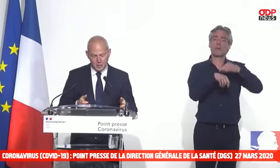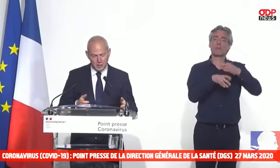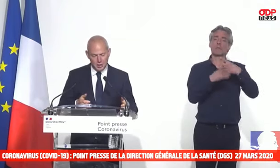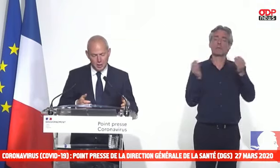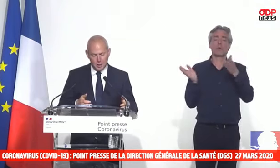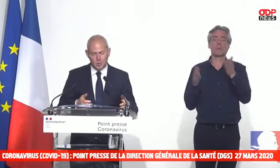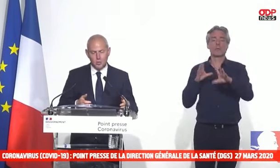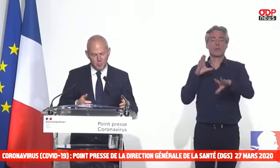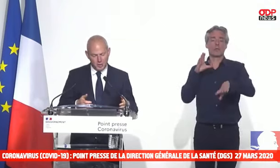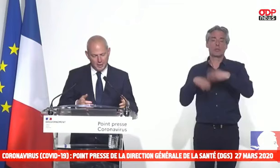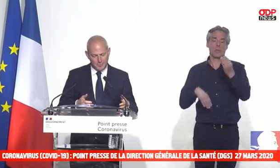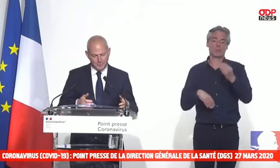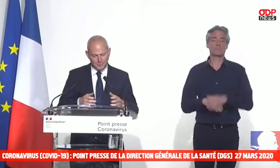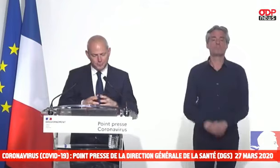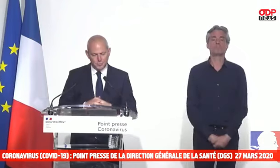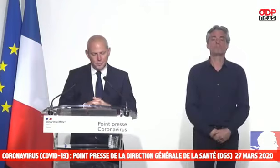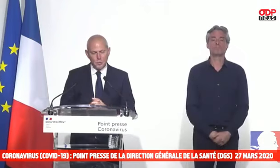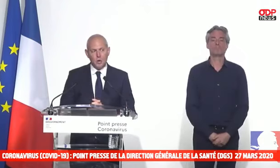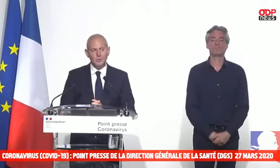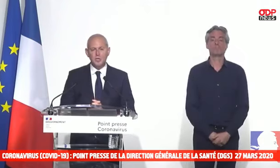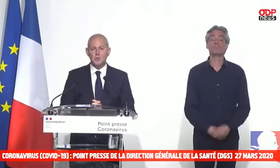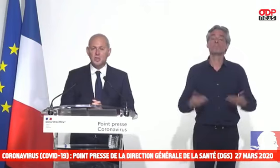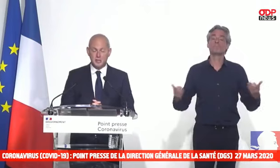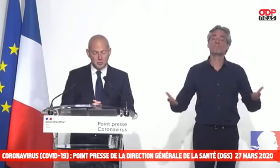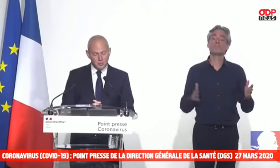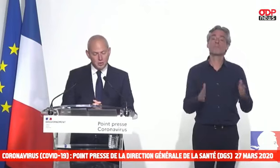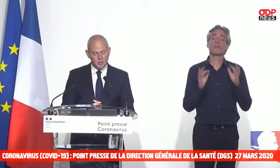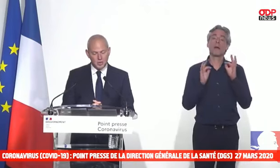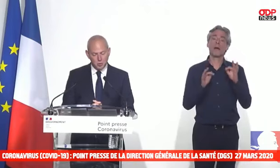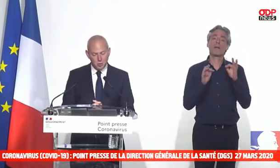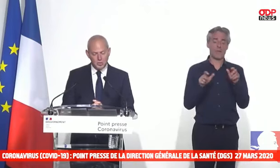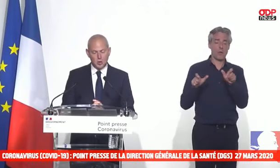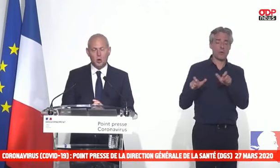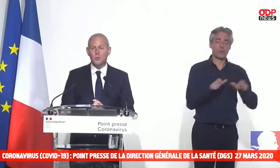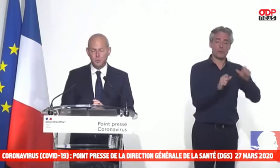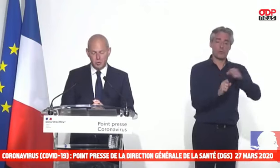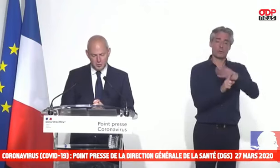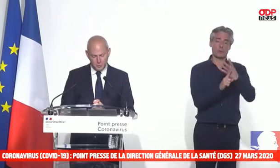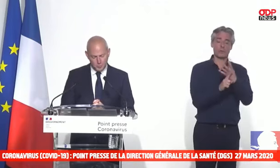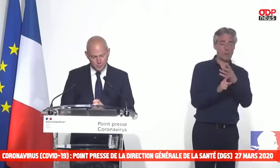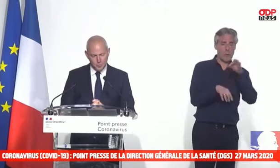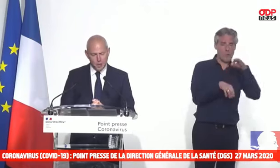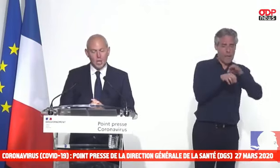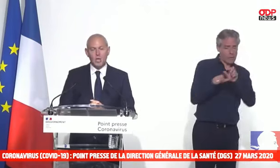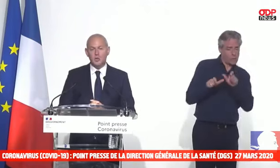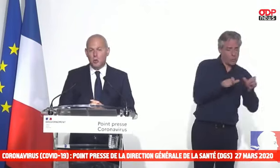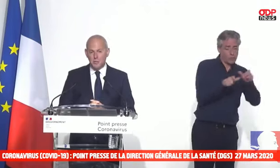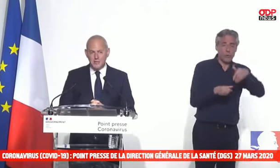sortis guéris de l'hôpital. En ce qui concerne la surveillance syndromique en population,